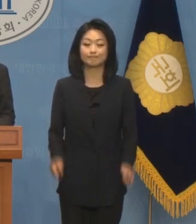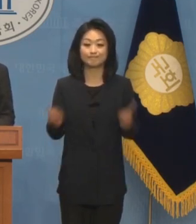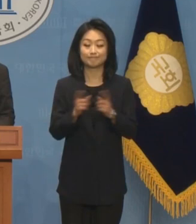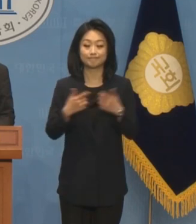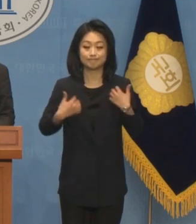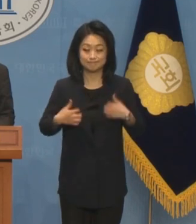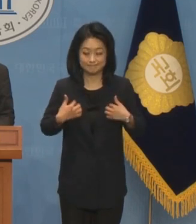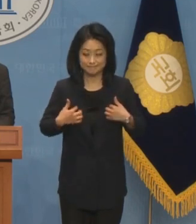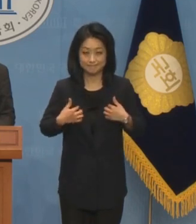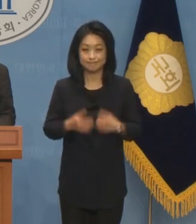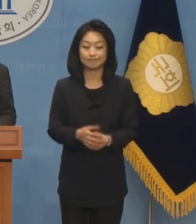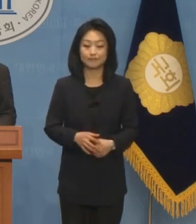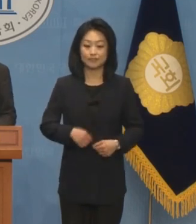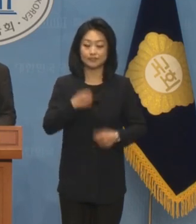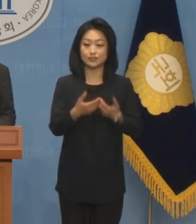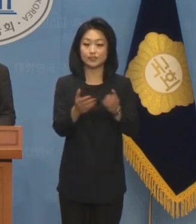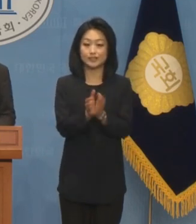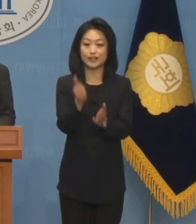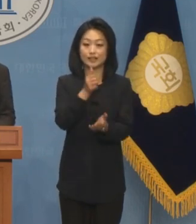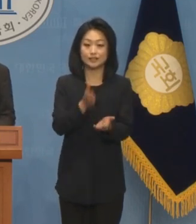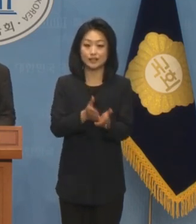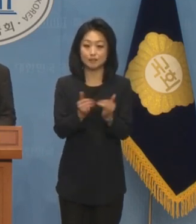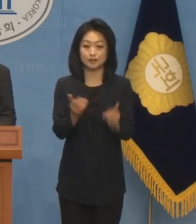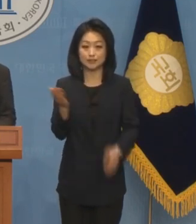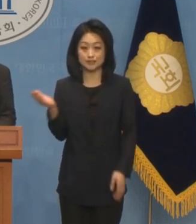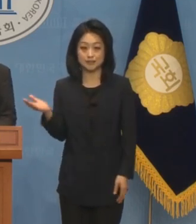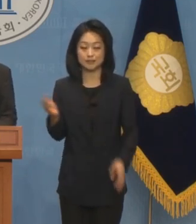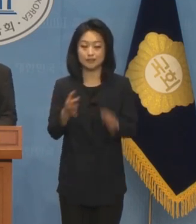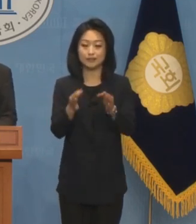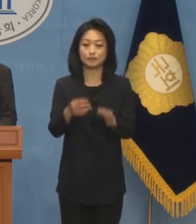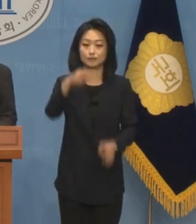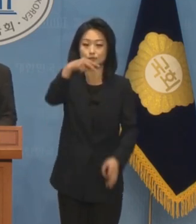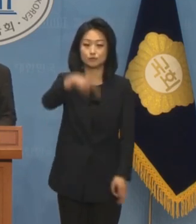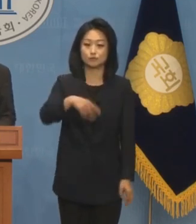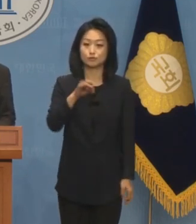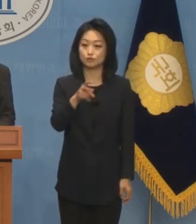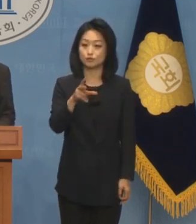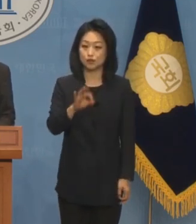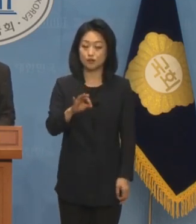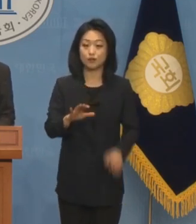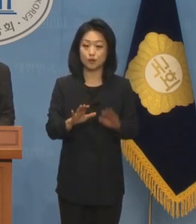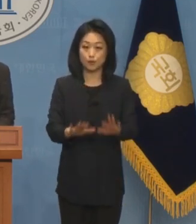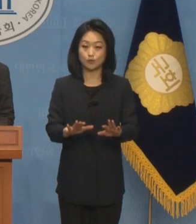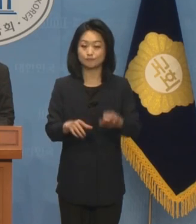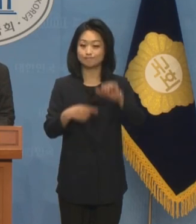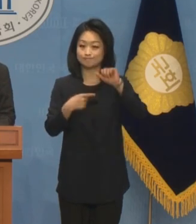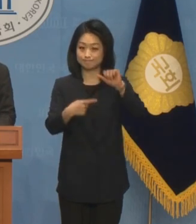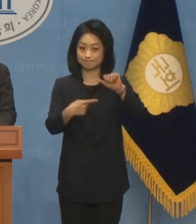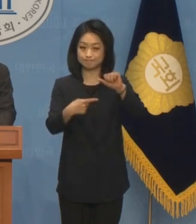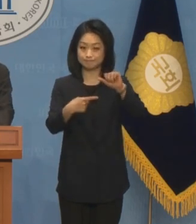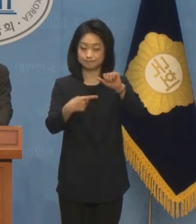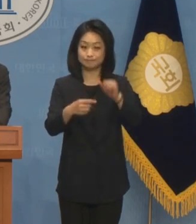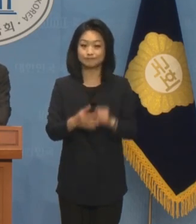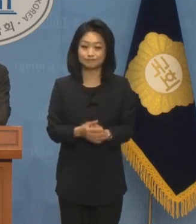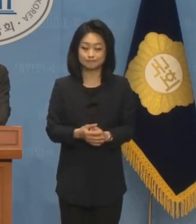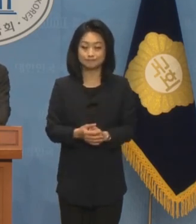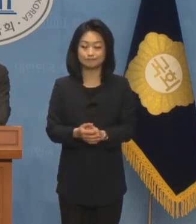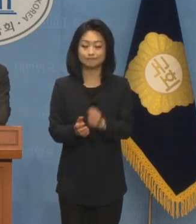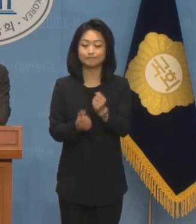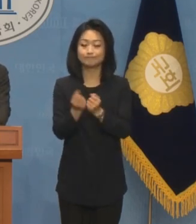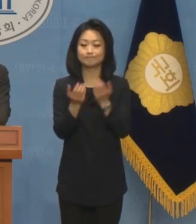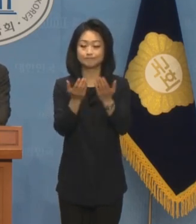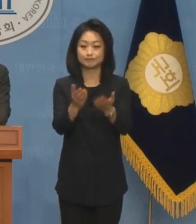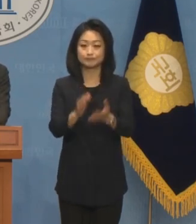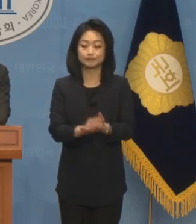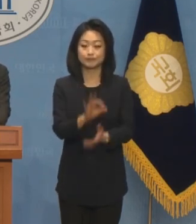반갑습니다 정의당 선임 대변인 김수영 있니다 노동절 마이 브리핑 드리겠습니다